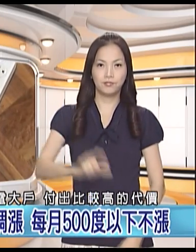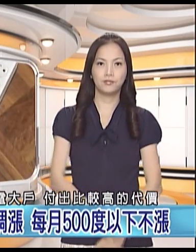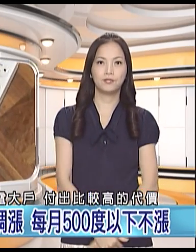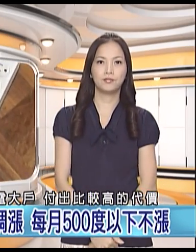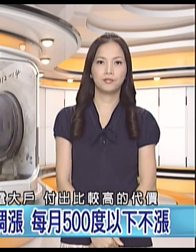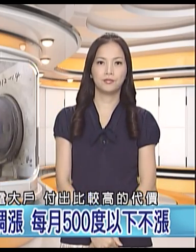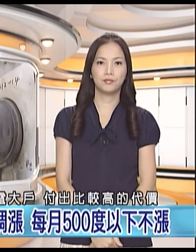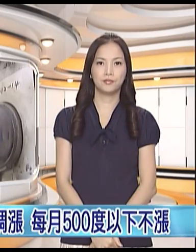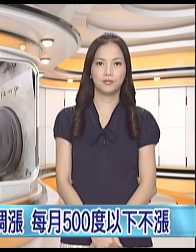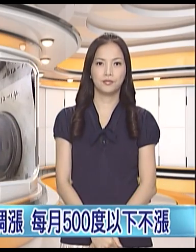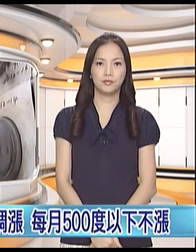代价。